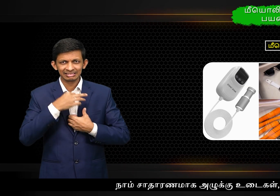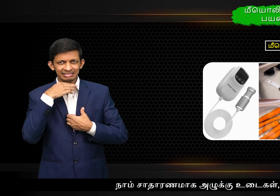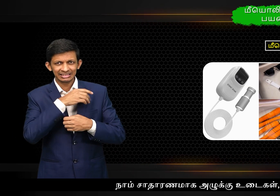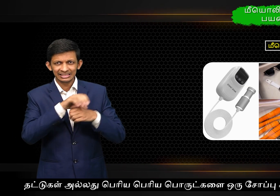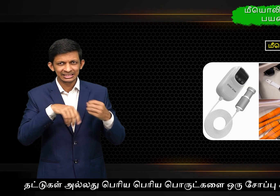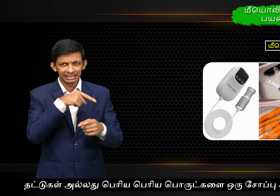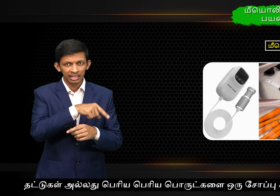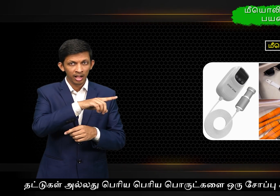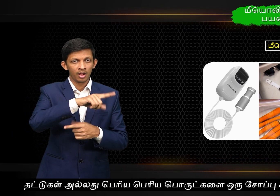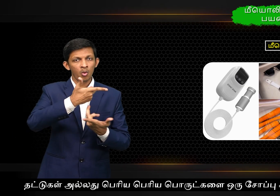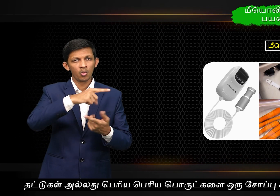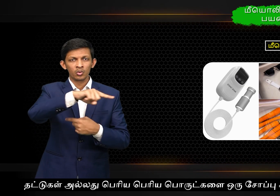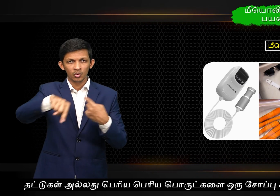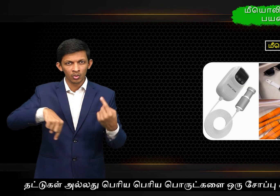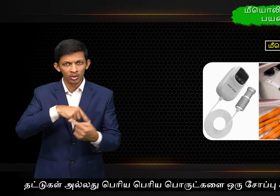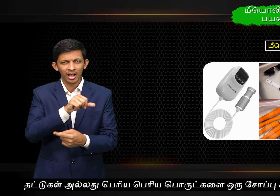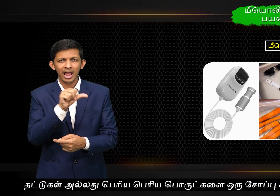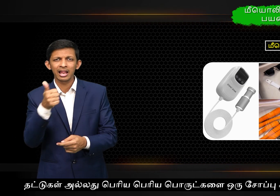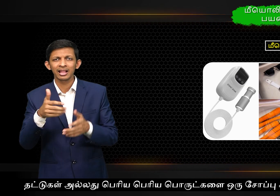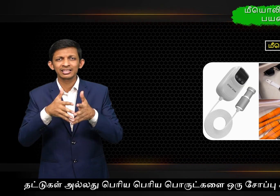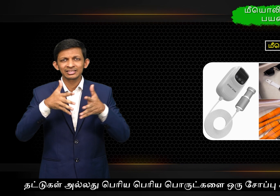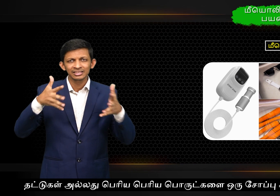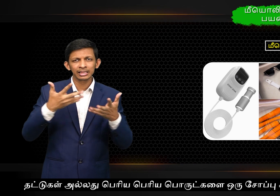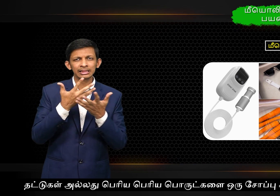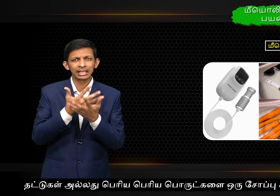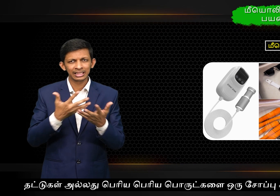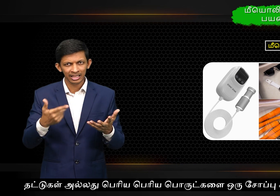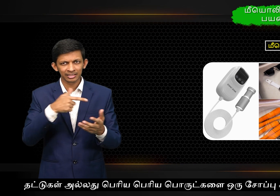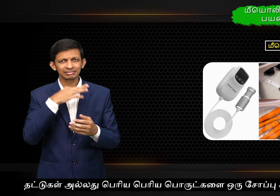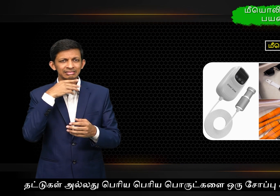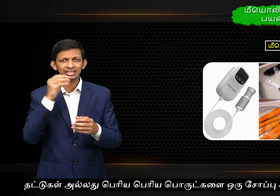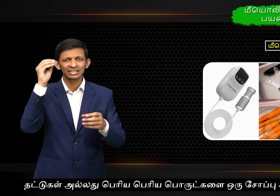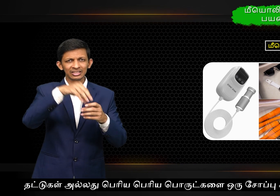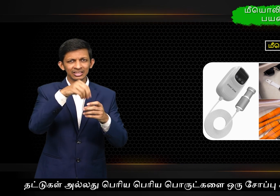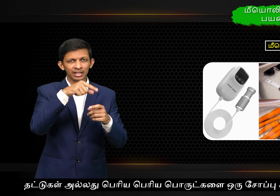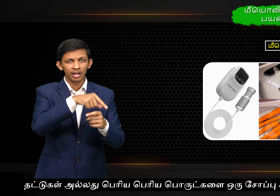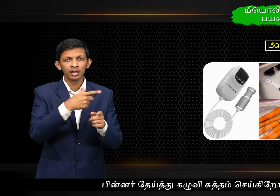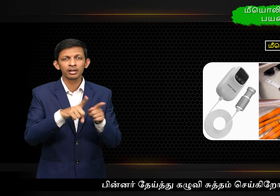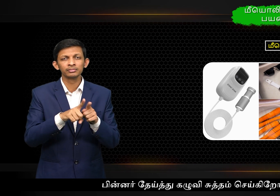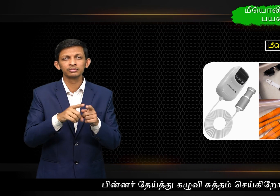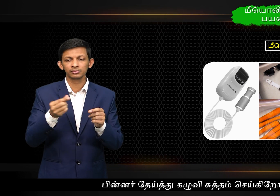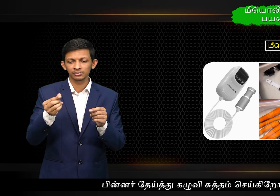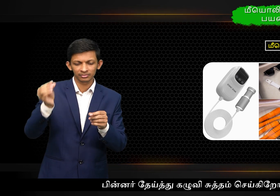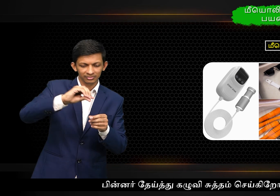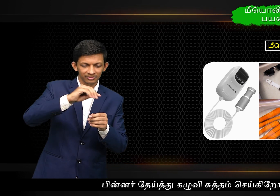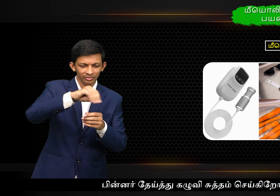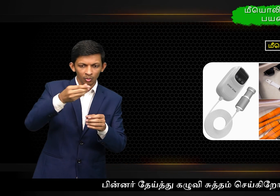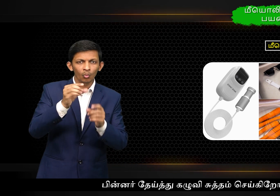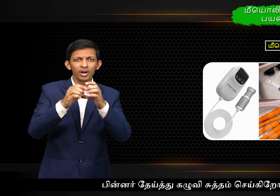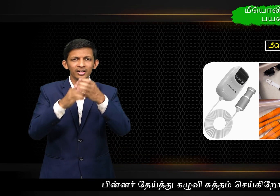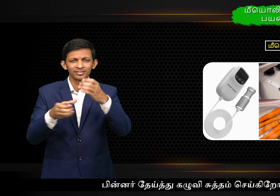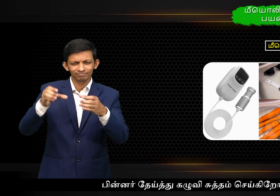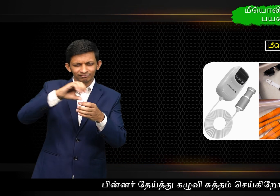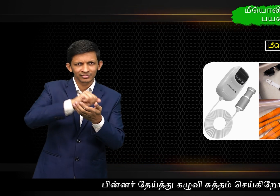உடைகள், தட்டுகள் அல்லது பெரிய பெரிய பொருட்களை ஒரு சோப்பு கரைசலில் நனைத்து பின்னர் தேய்த்து கழுவி